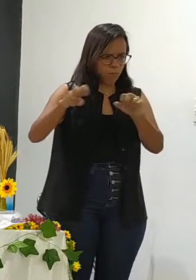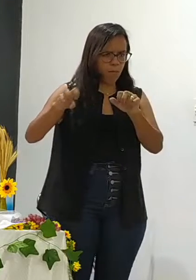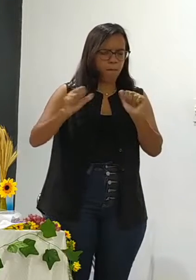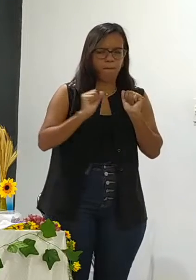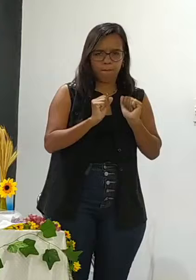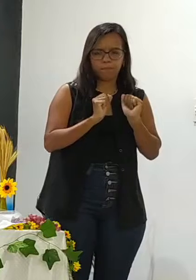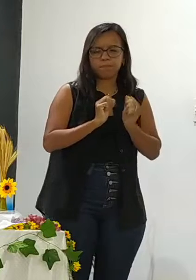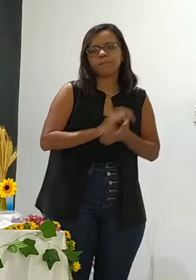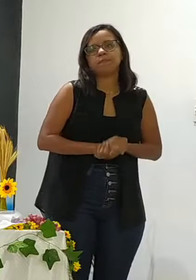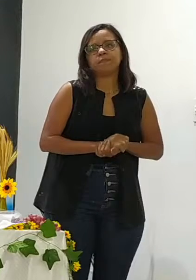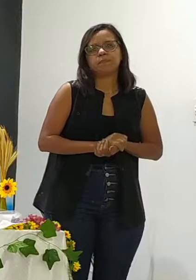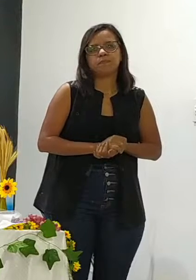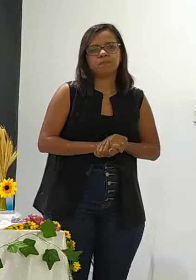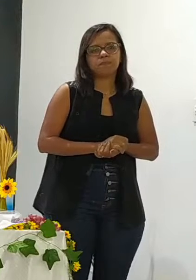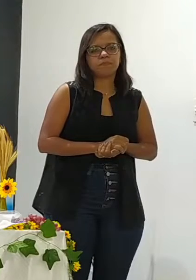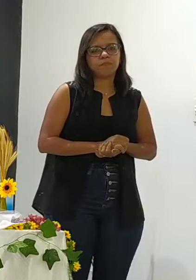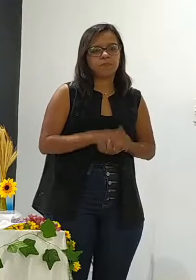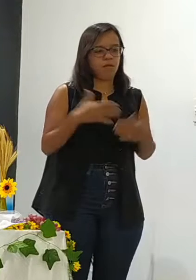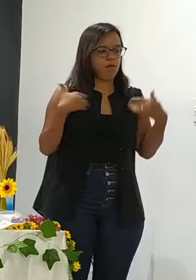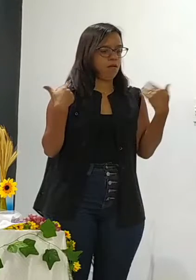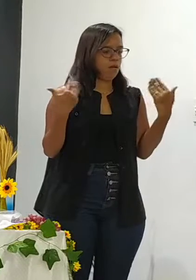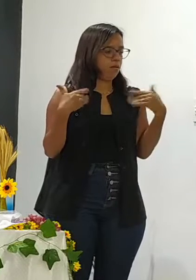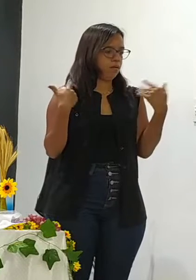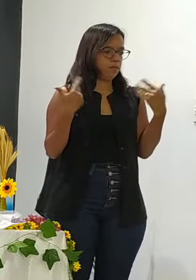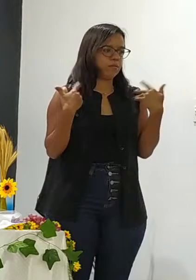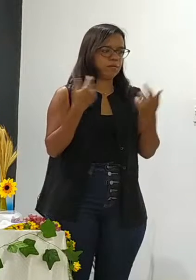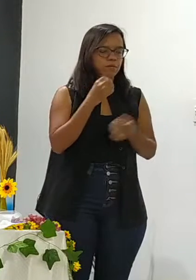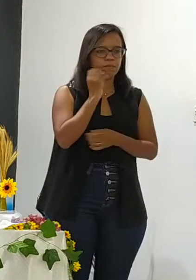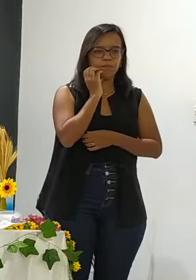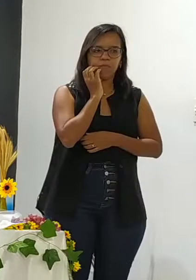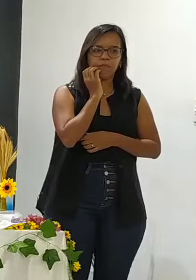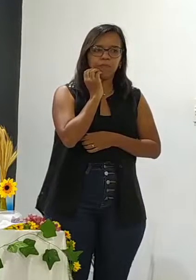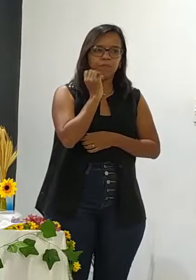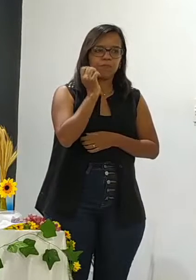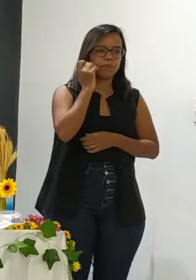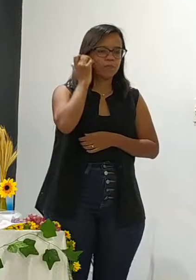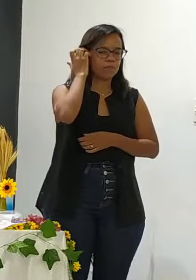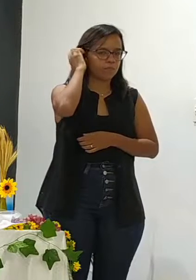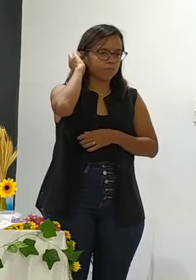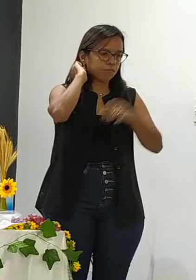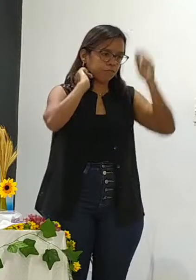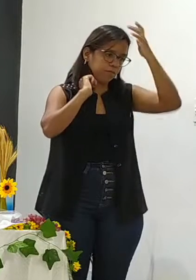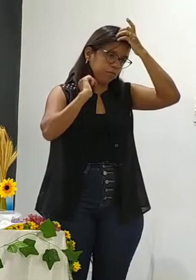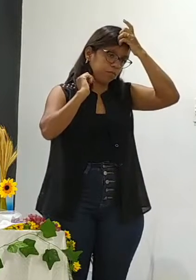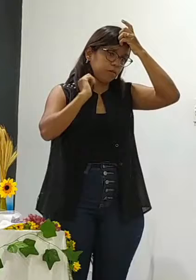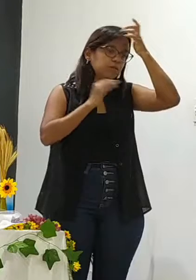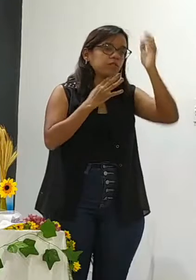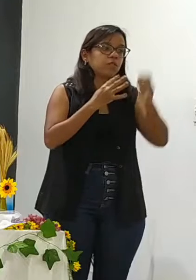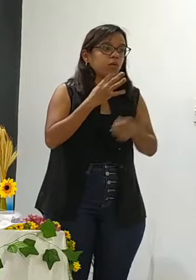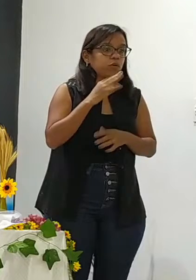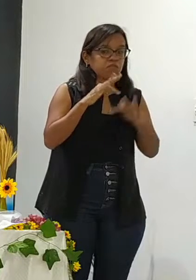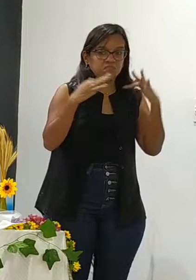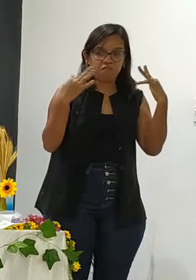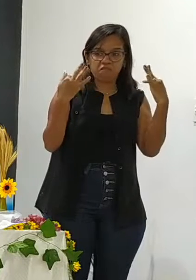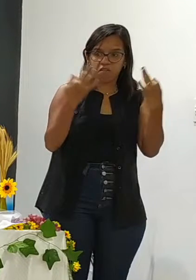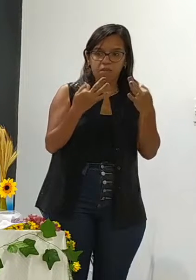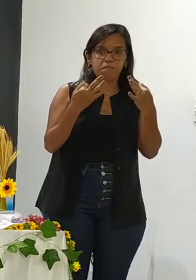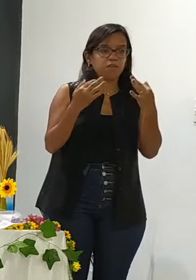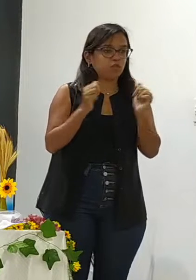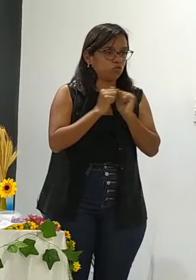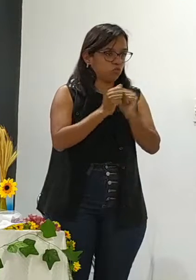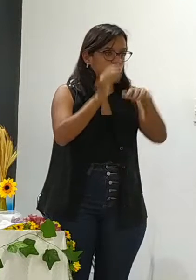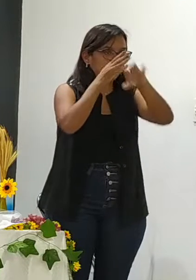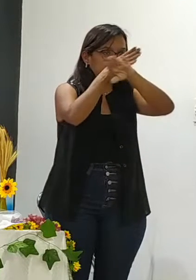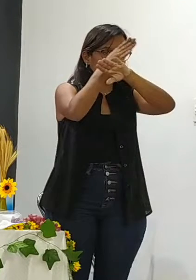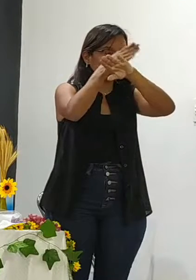nessa cidade, uma alegria muito grande estar conhecendo mais uma família que vai morar no céu.